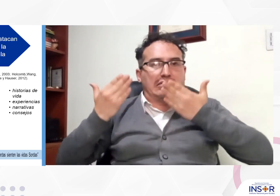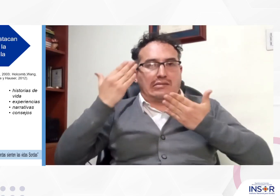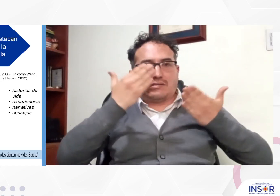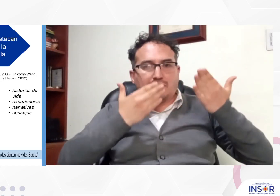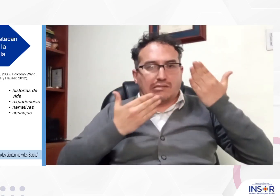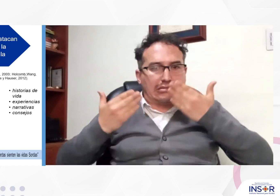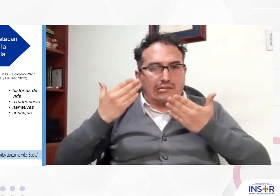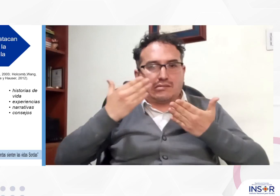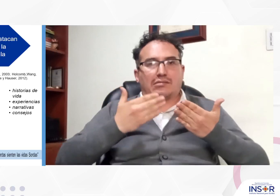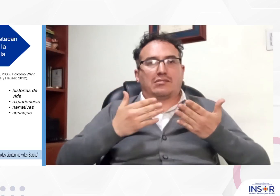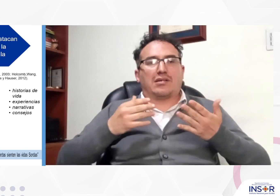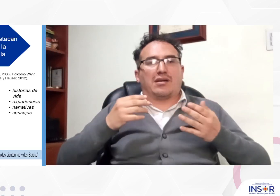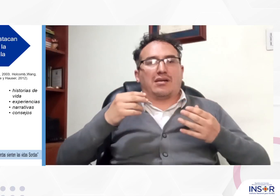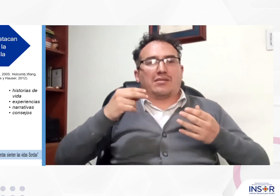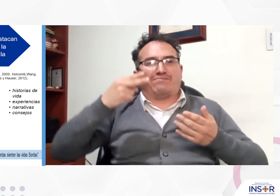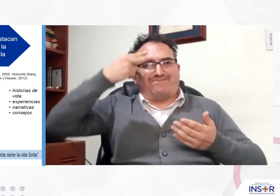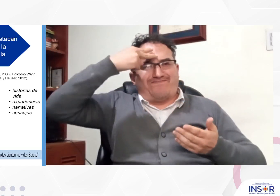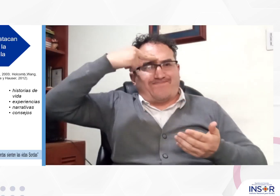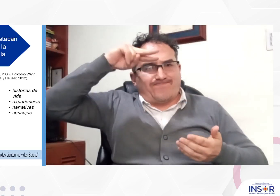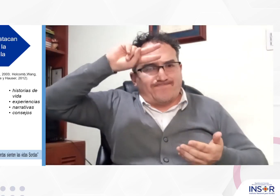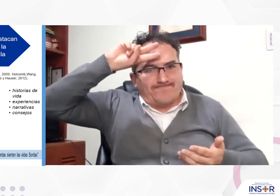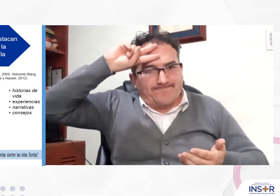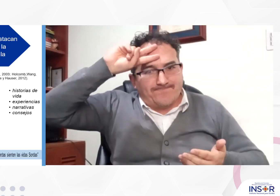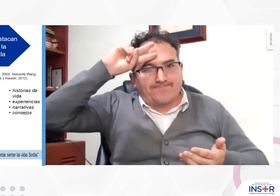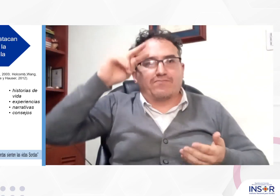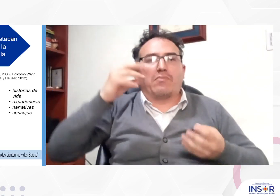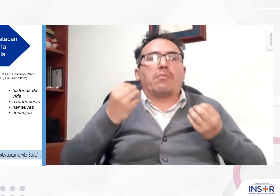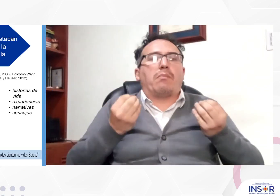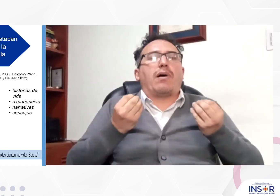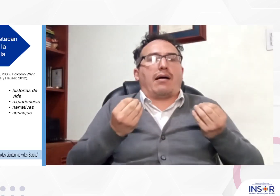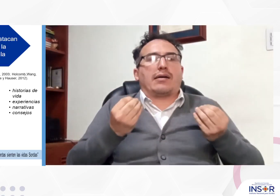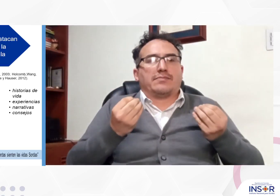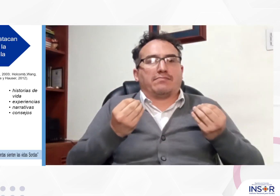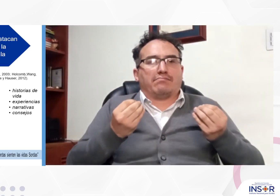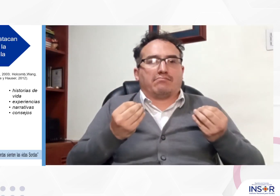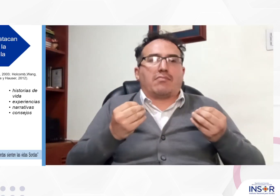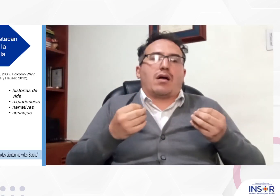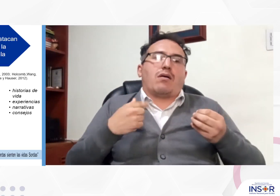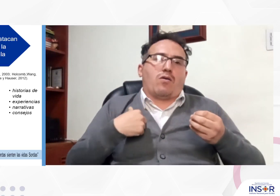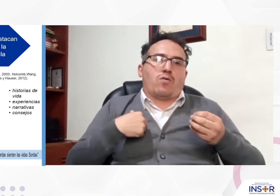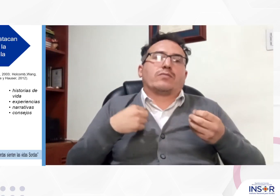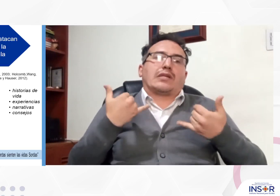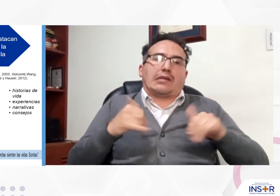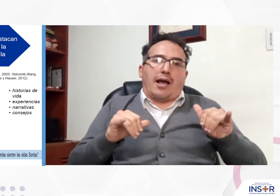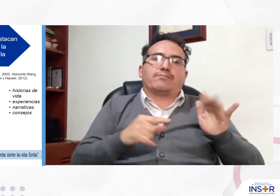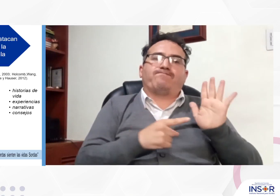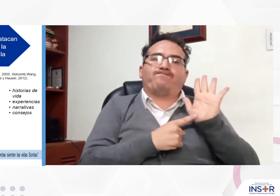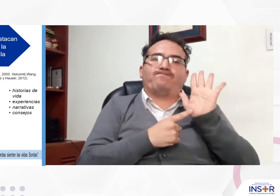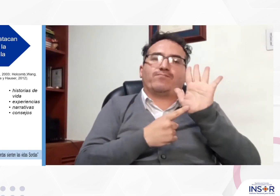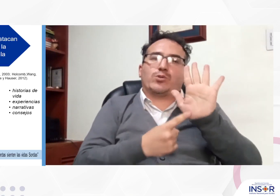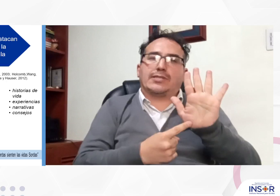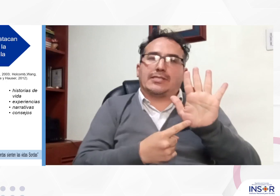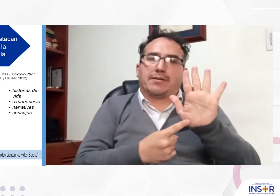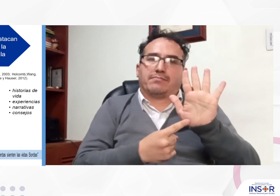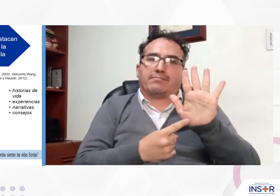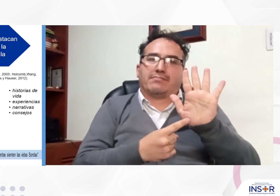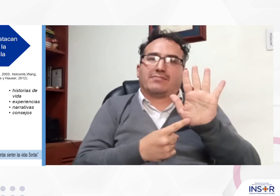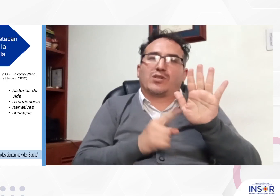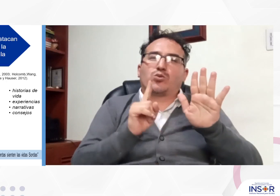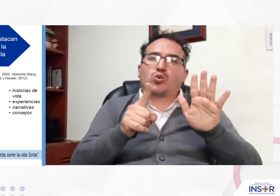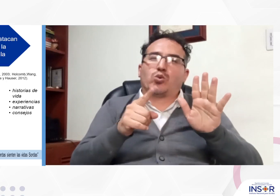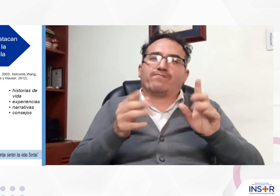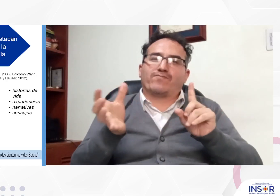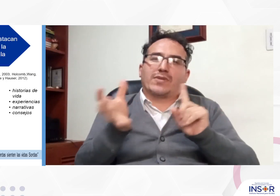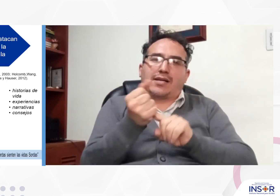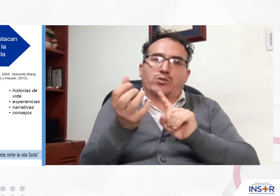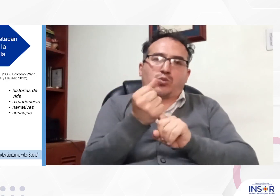primer responsable en el análisis de esa información, y a nivel también interpretativo y hermenéutico se hace también las